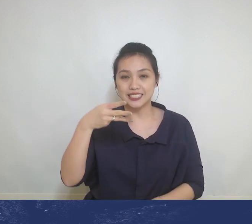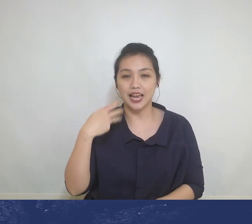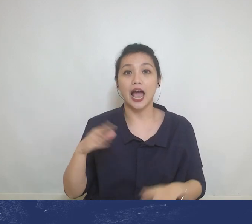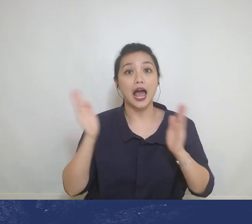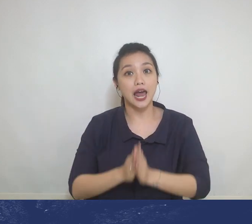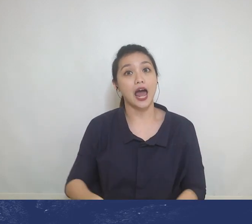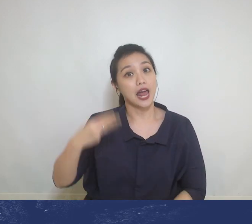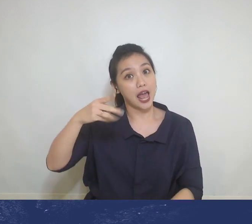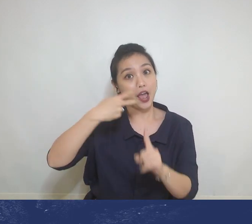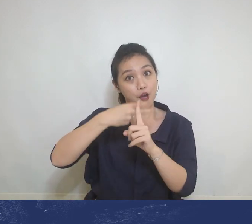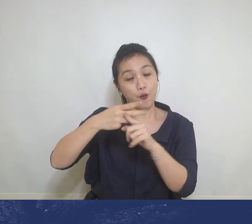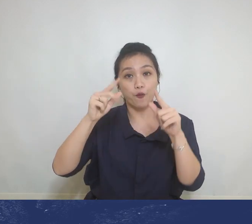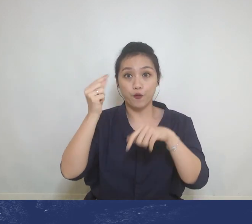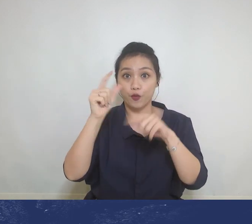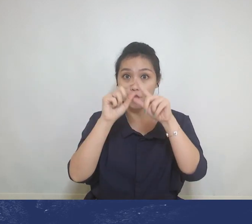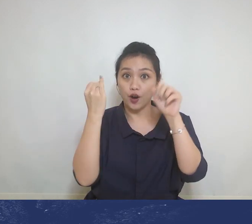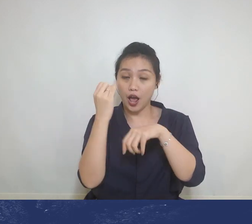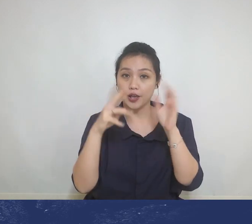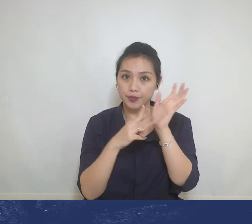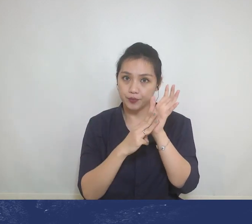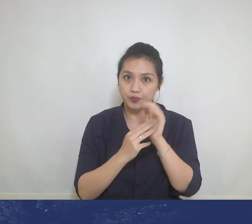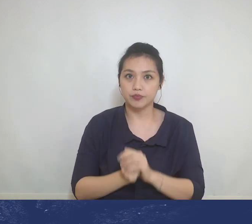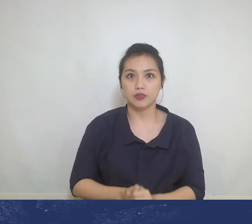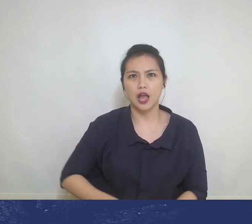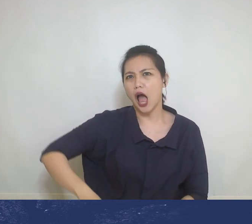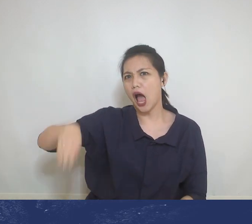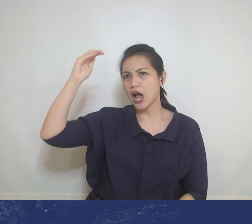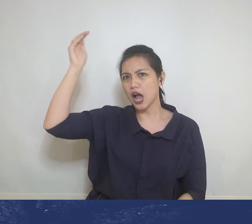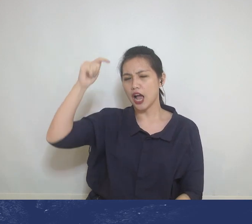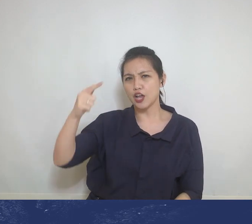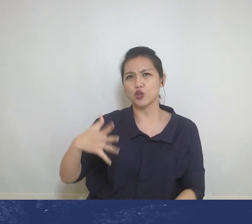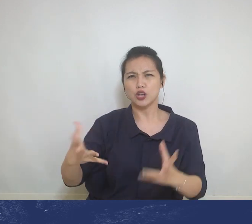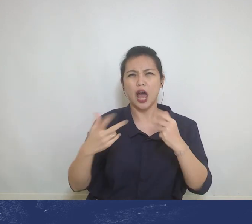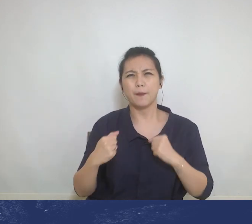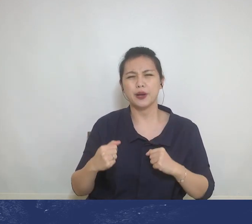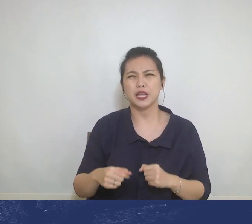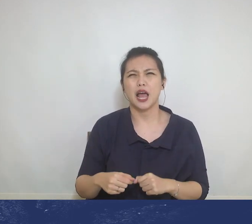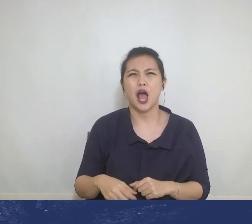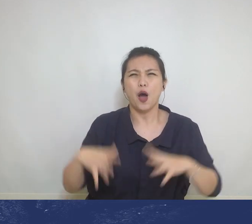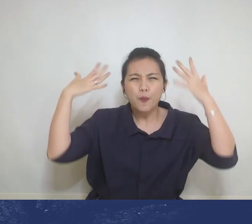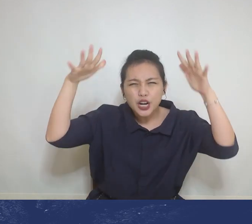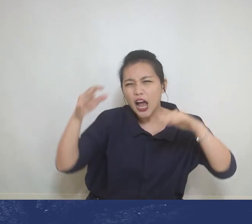titinya kakak dan adik kayak gitu. Mereka juga dapat, kokonya malah dapat berkat yang bungsu,